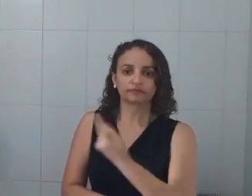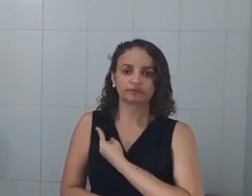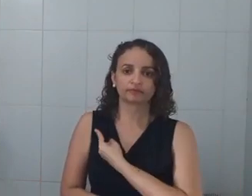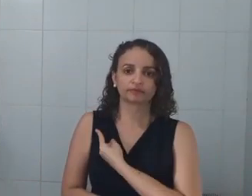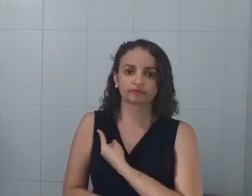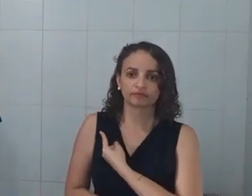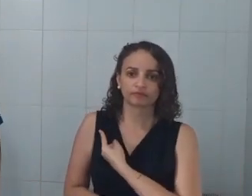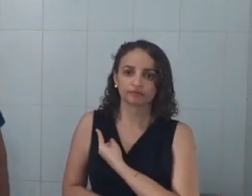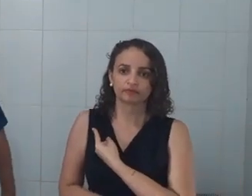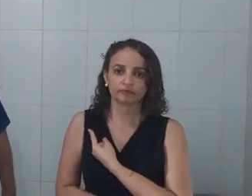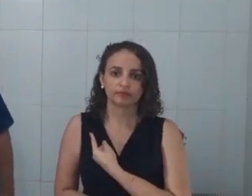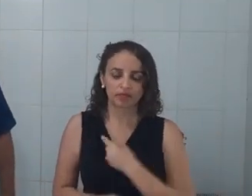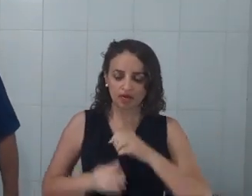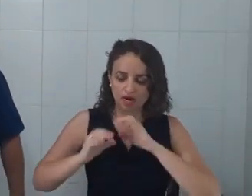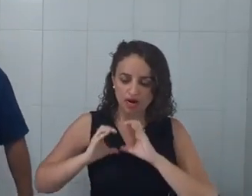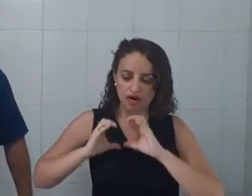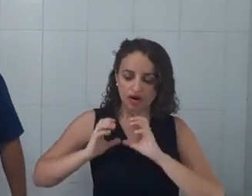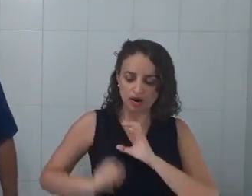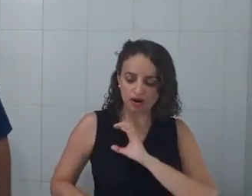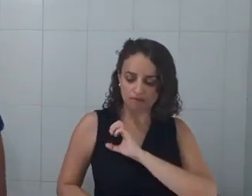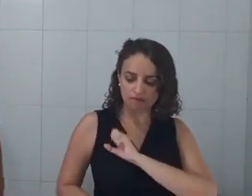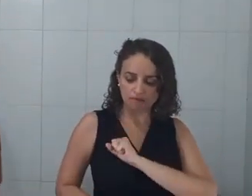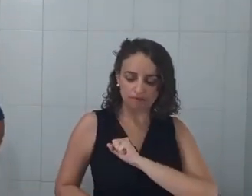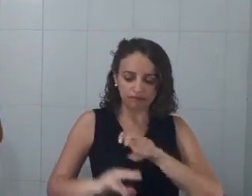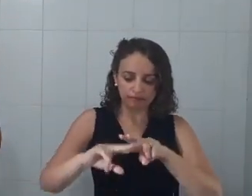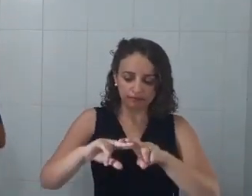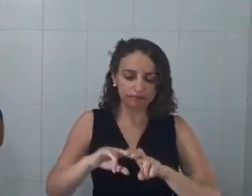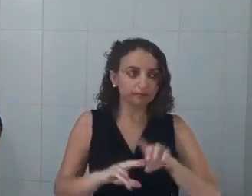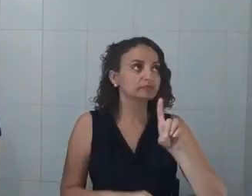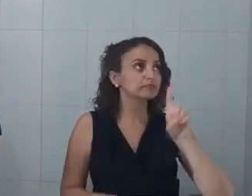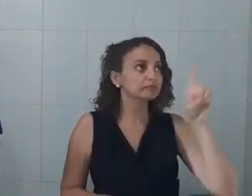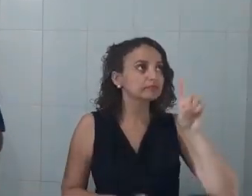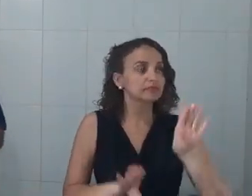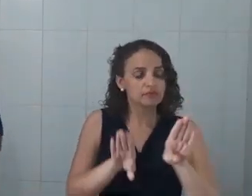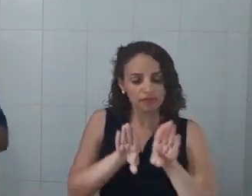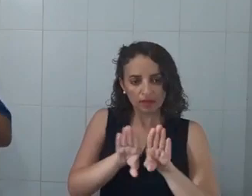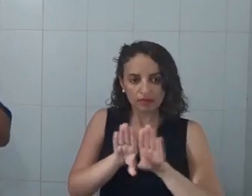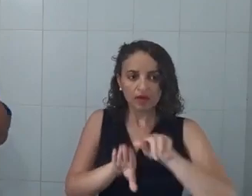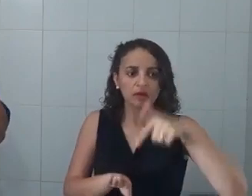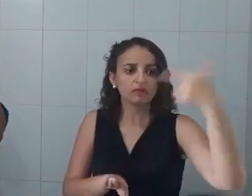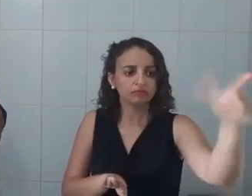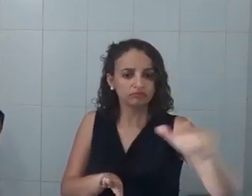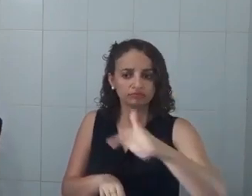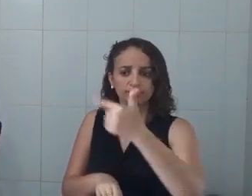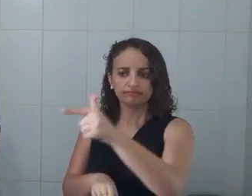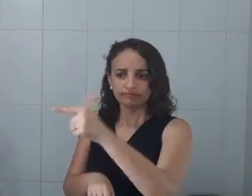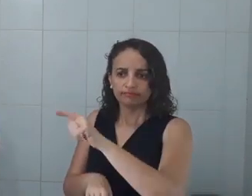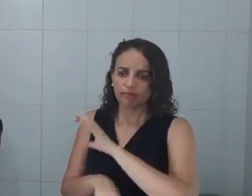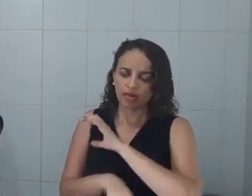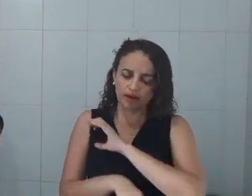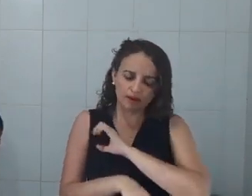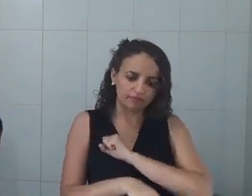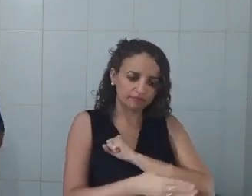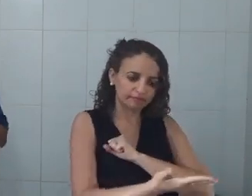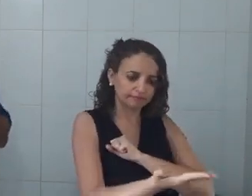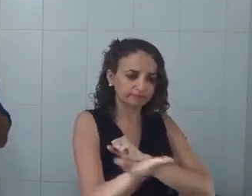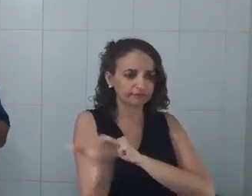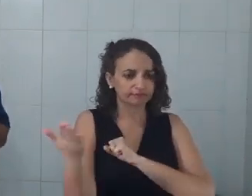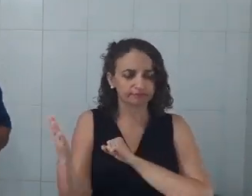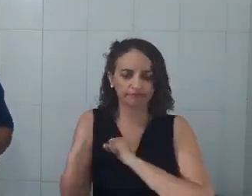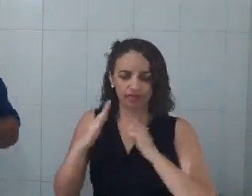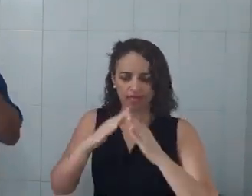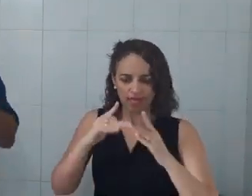e amor primeiramente a Deus e amor aos próximos, amor a quem está. A marca de uma